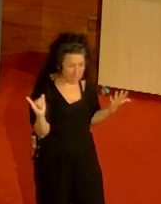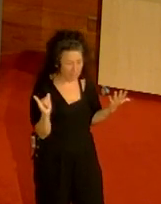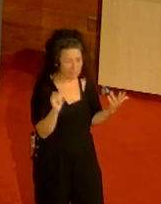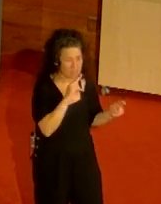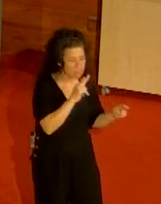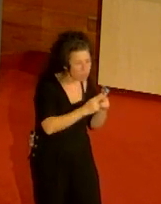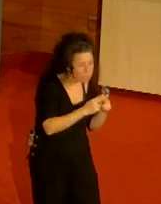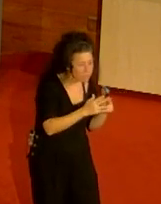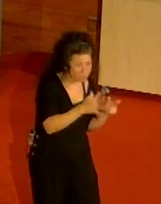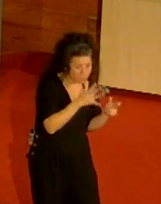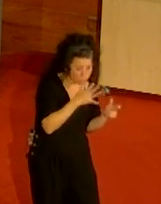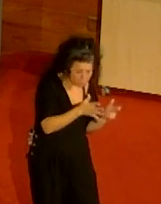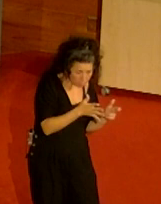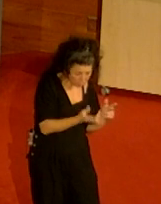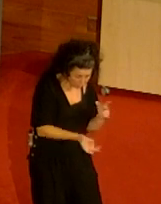unas causas,